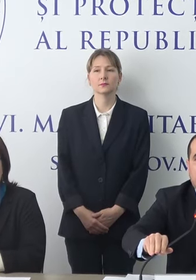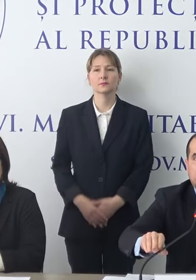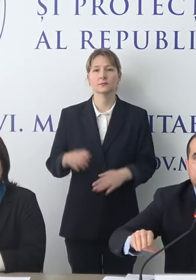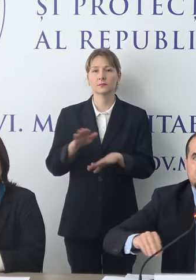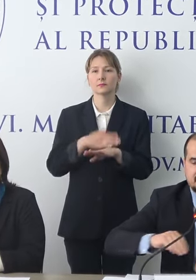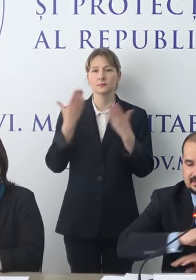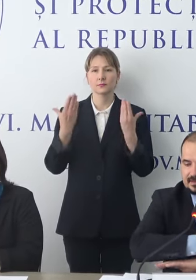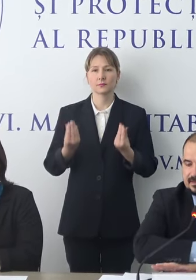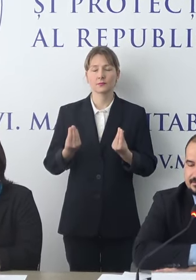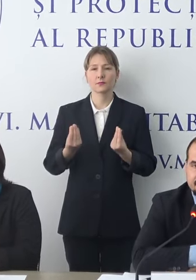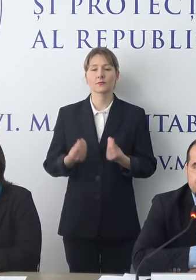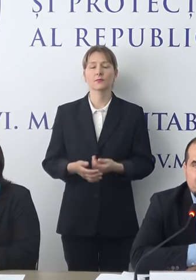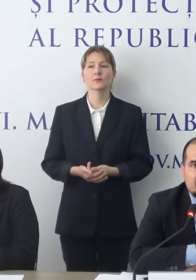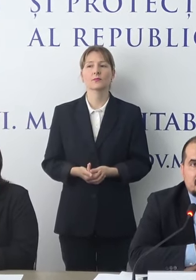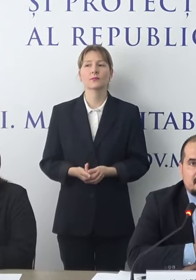ziua.